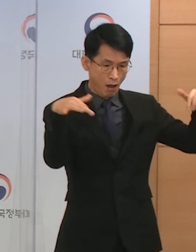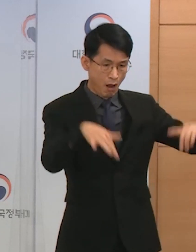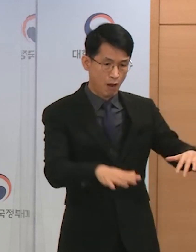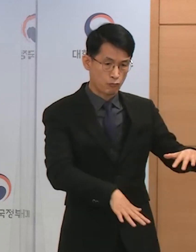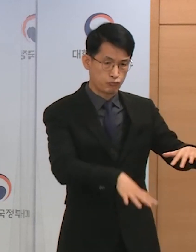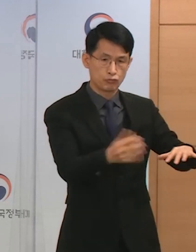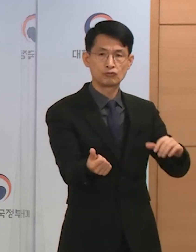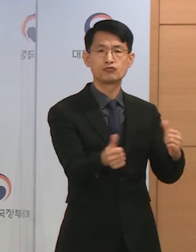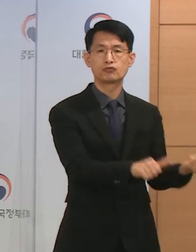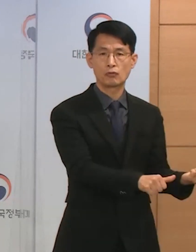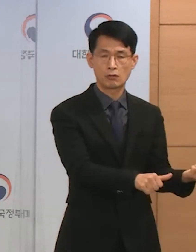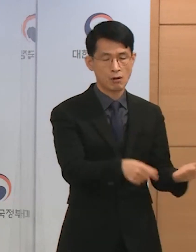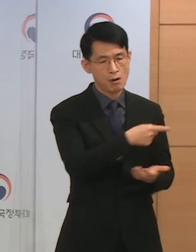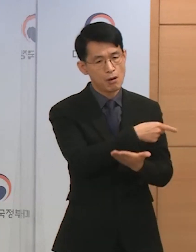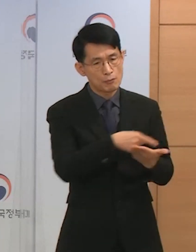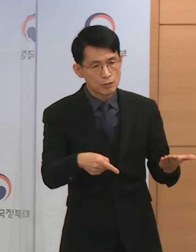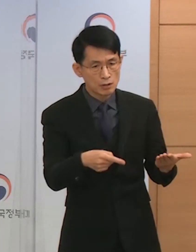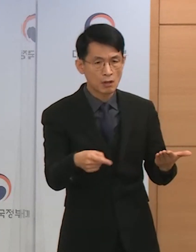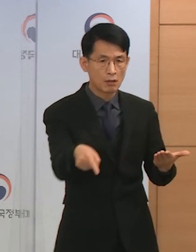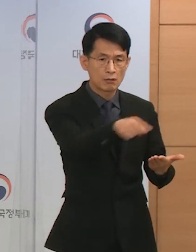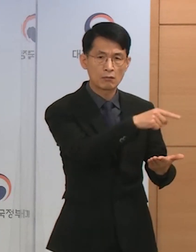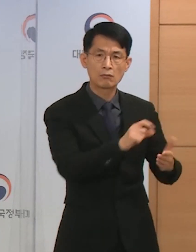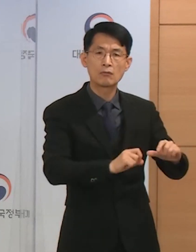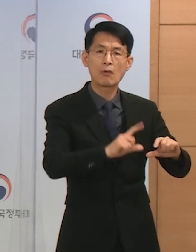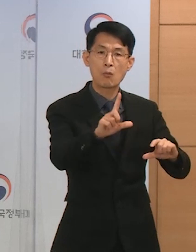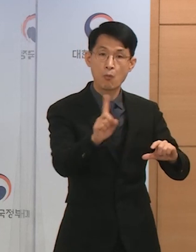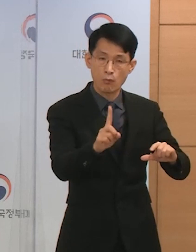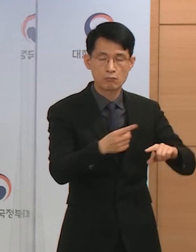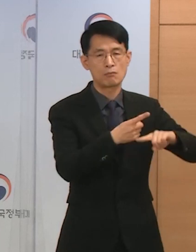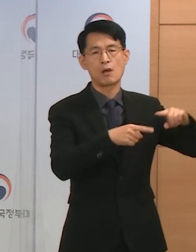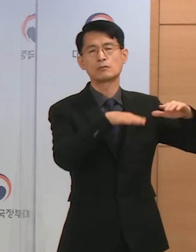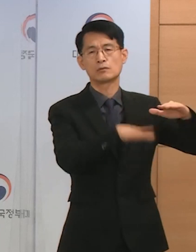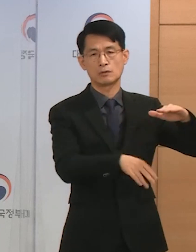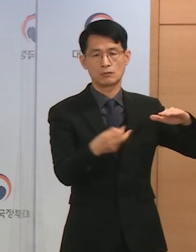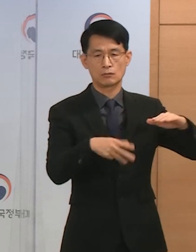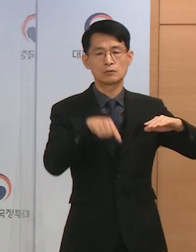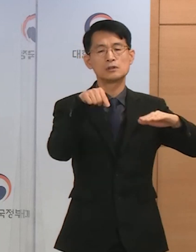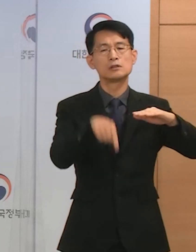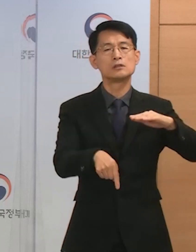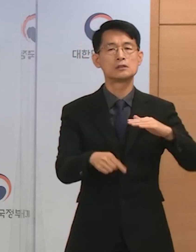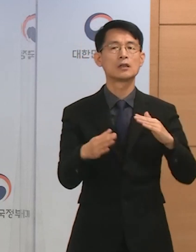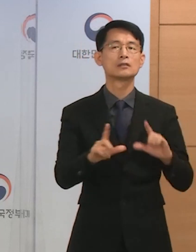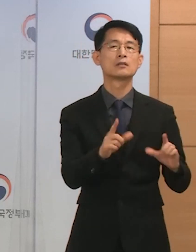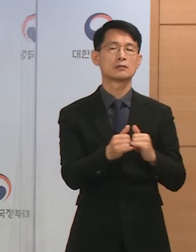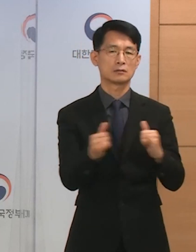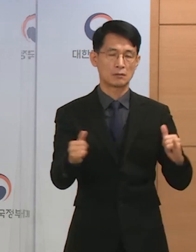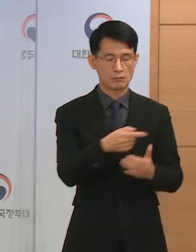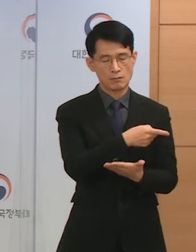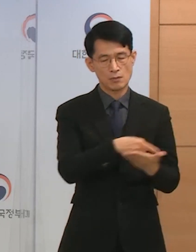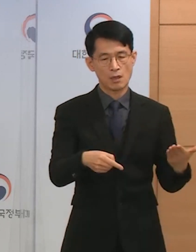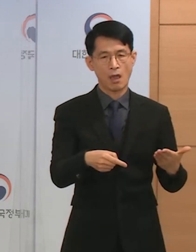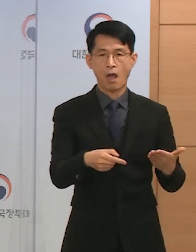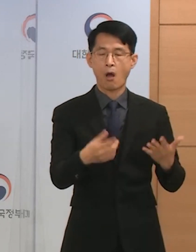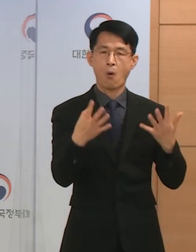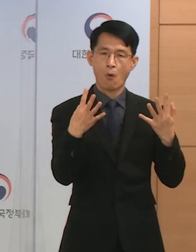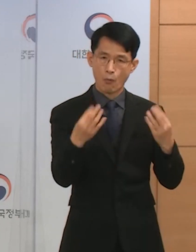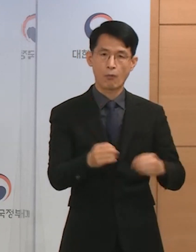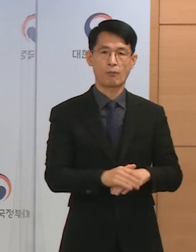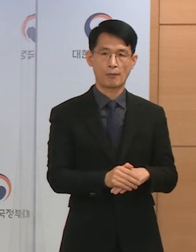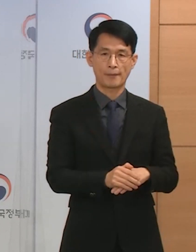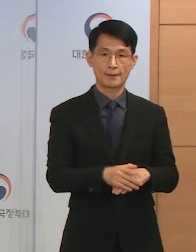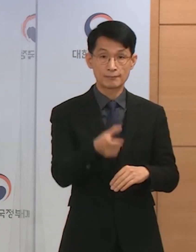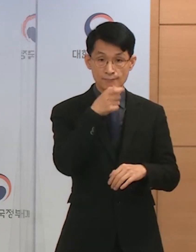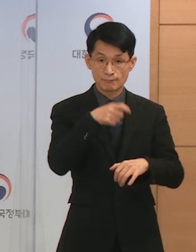하고 침수 피해 주택 중에 대부분이 반지하 또는 지하주택으로 나타나면서 침수